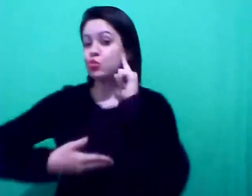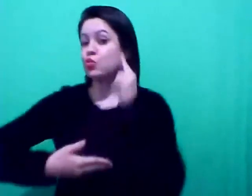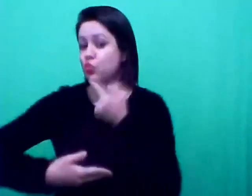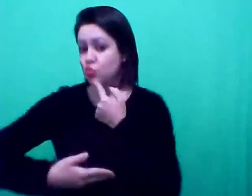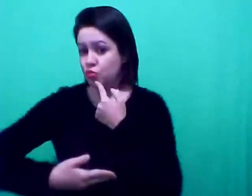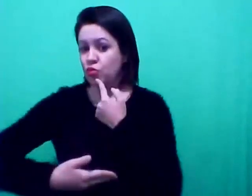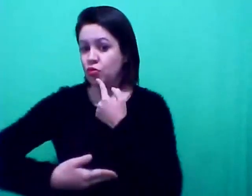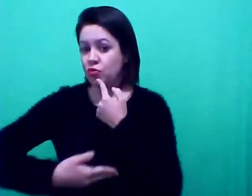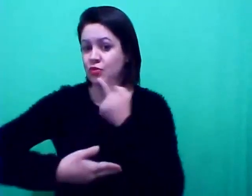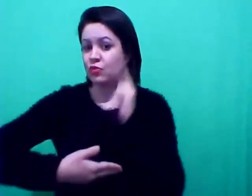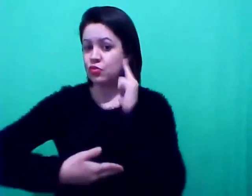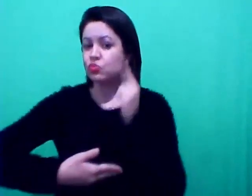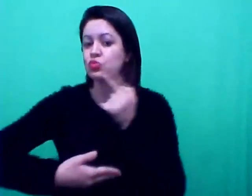Quando a criança, o bebê surdo,